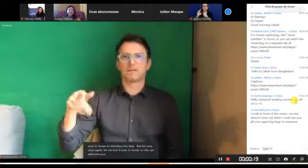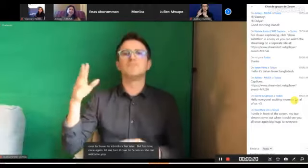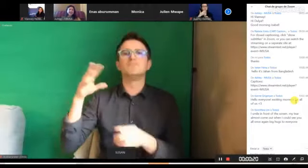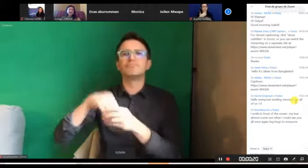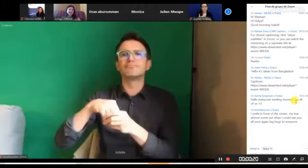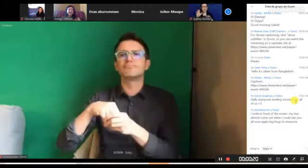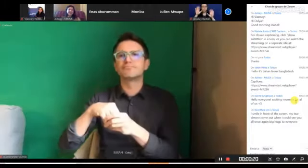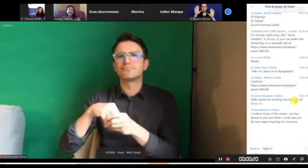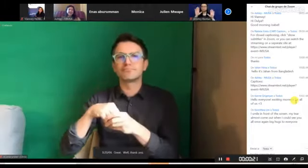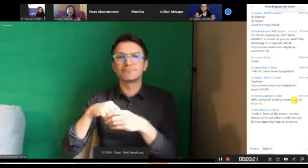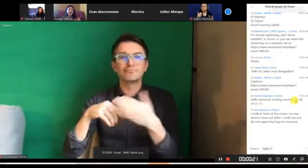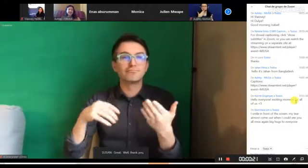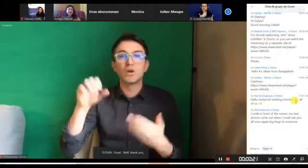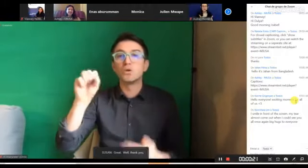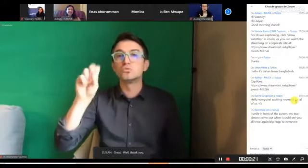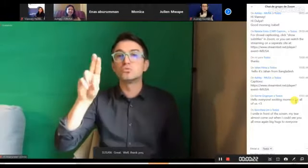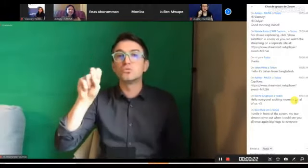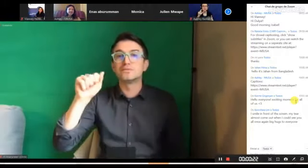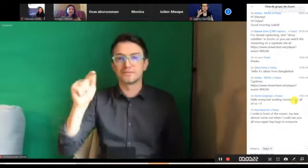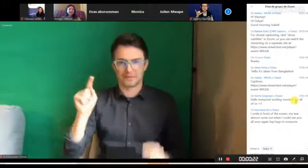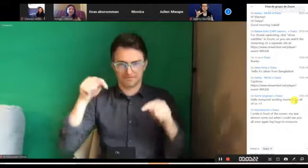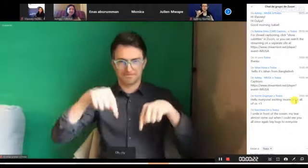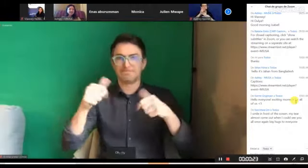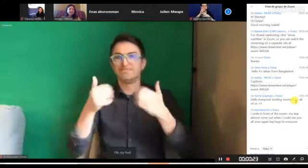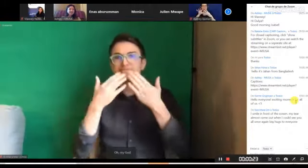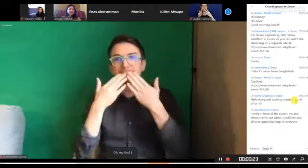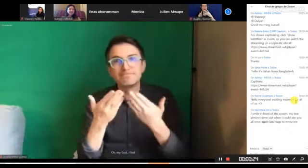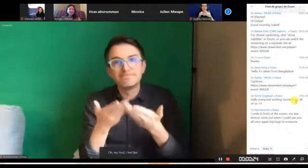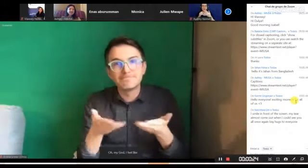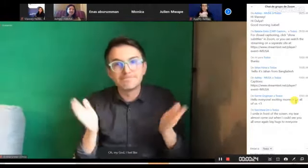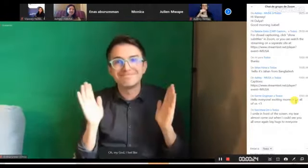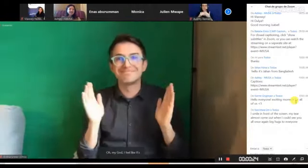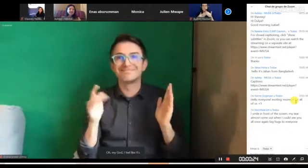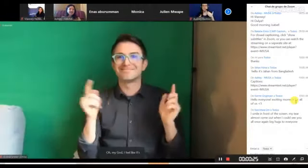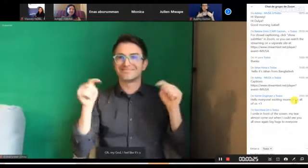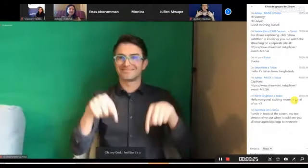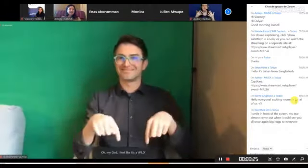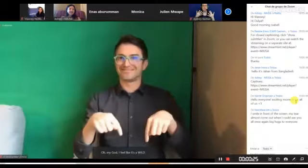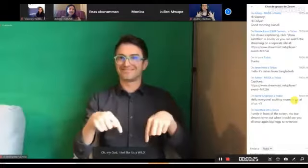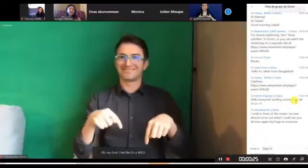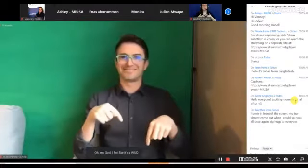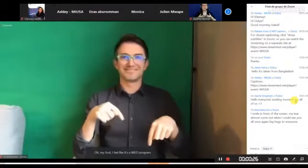simultáneo de la red de la reunión en zoom si así se puede ver